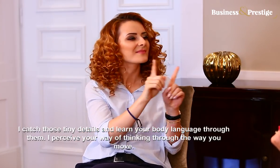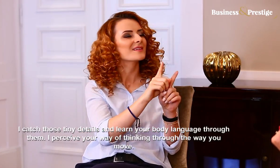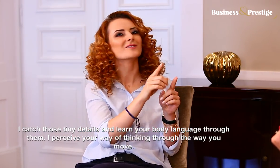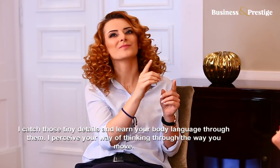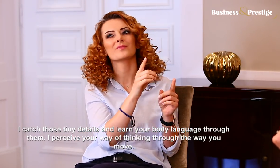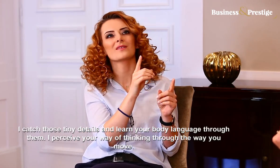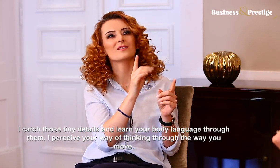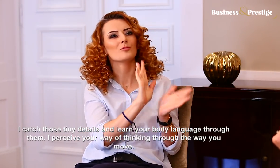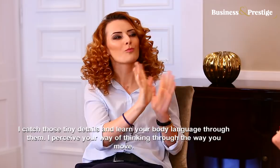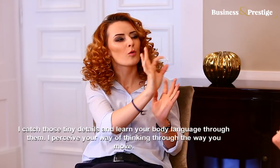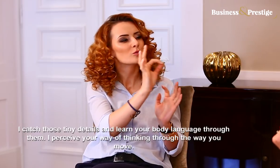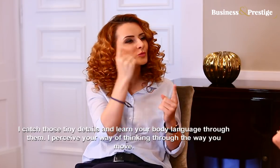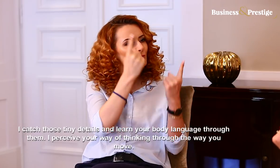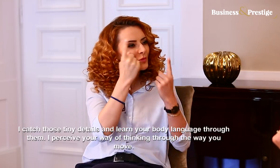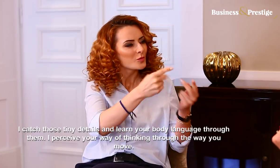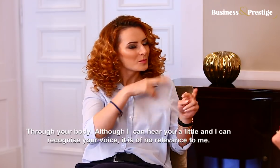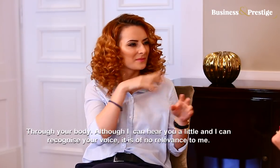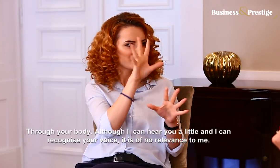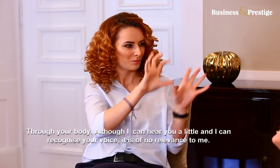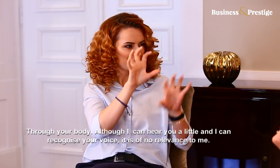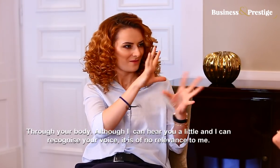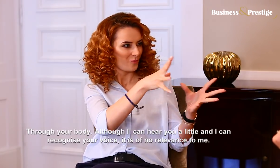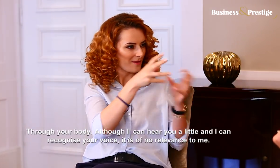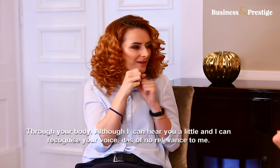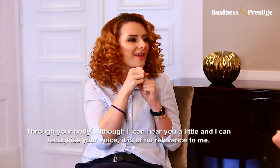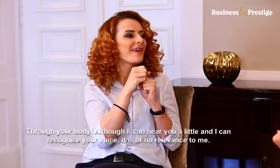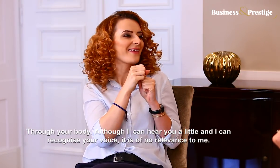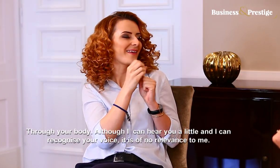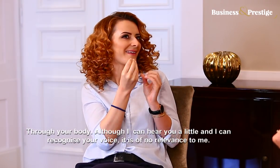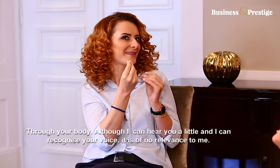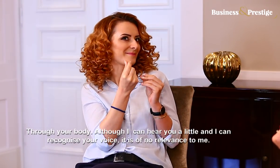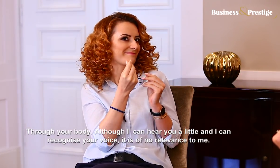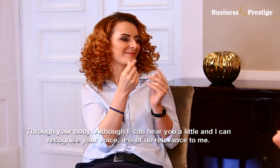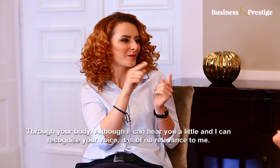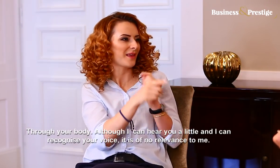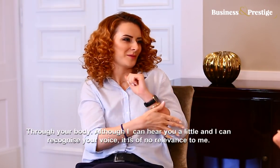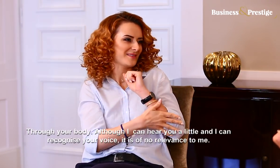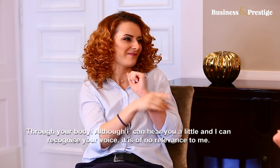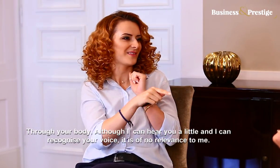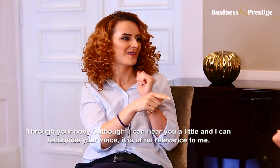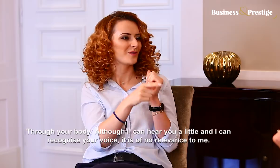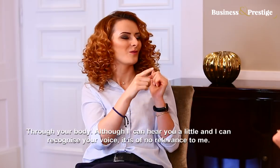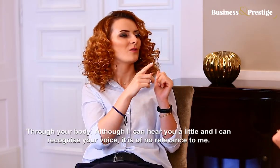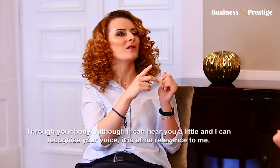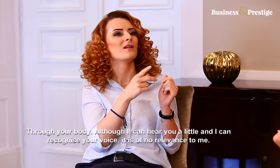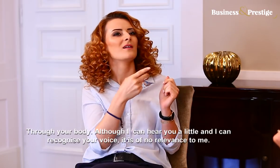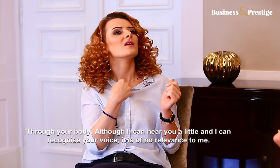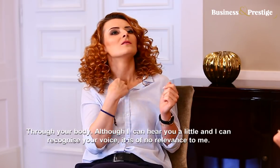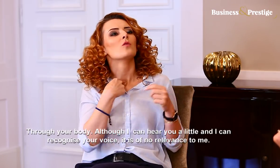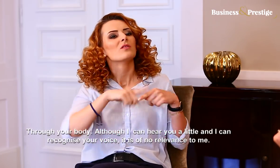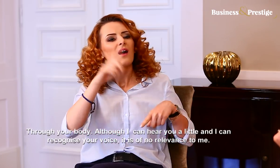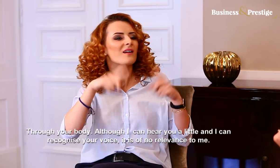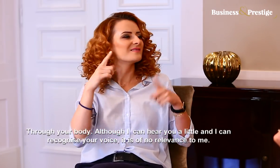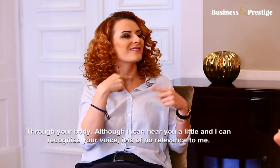to. Odbieram to wszystko. Twój sposób myślenia odbieram przez to, jak się ruszasz przez twoje ciało. I to jest jakby